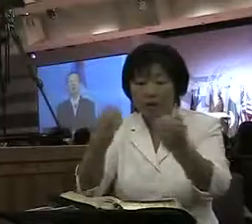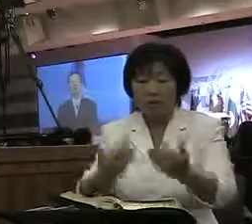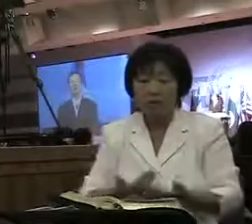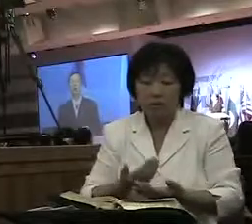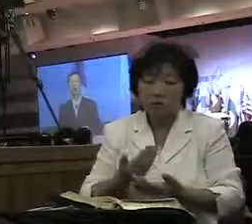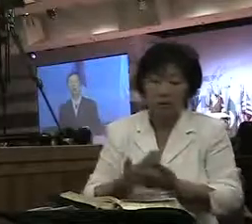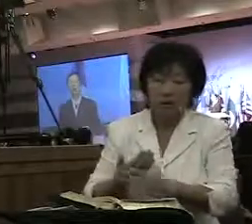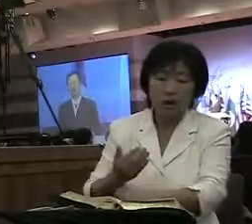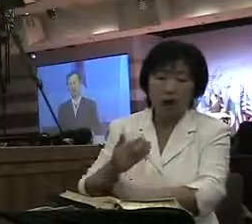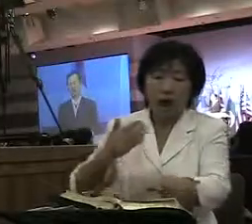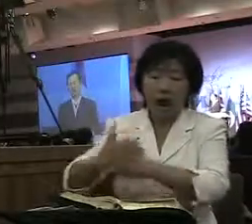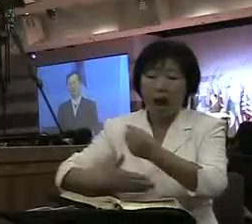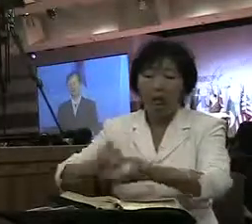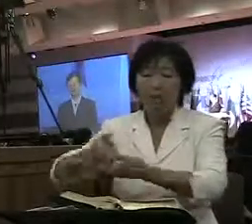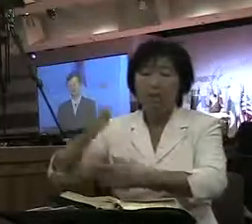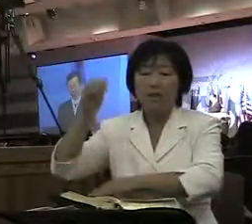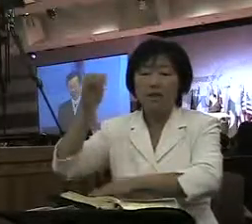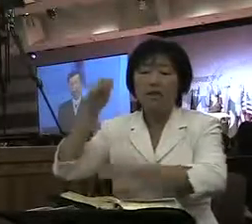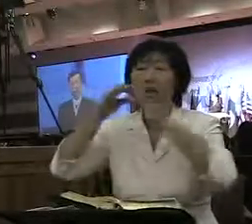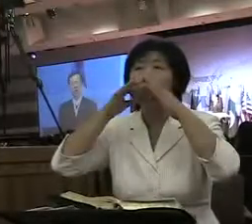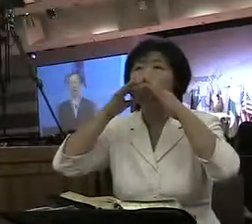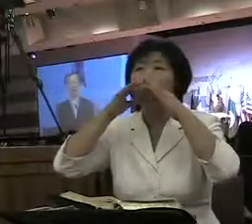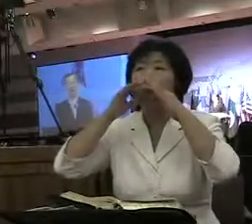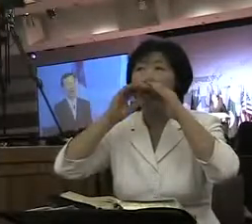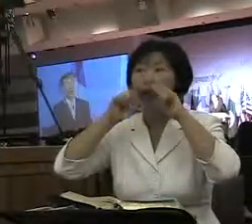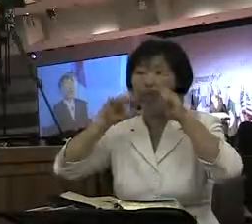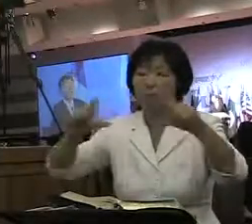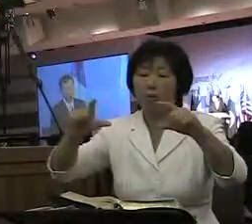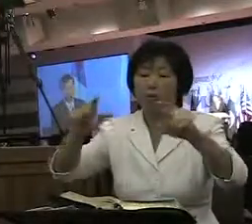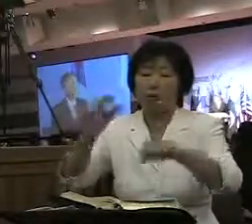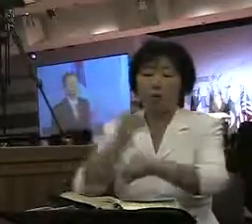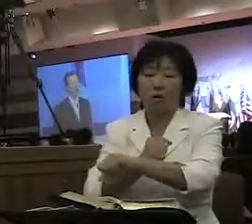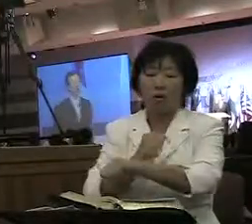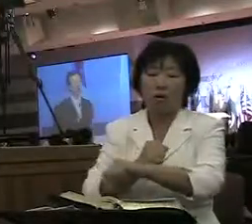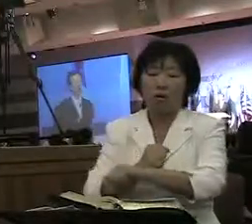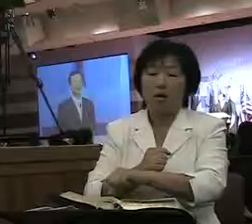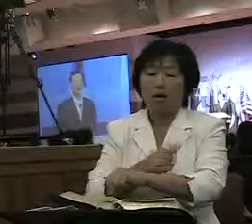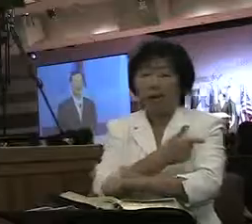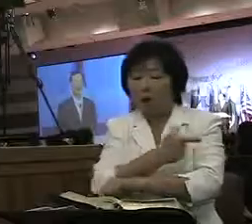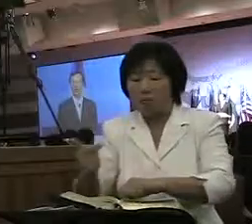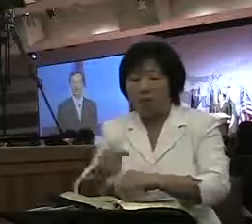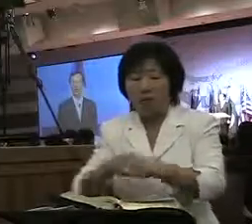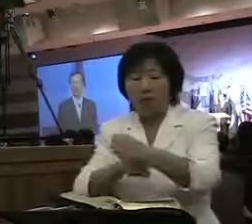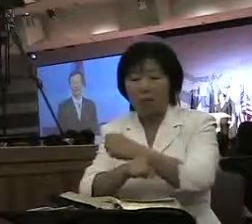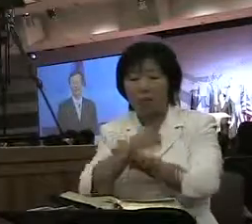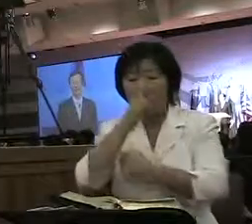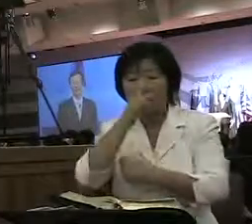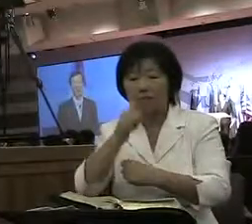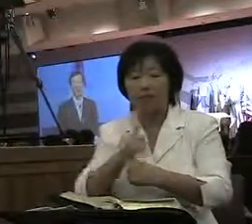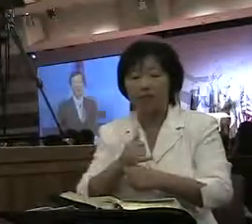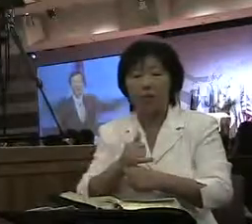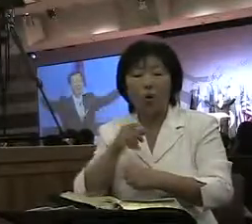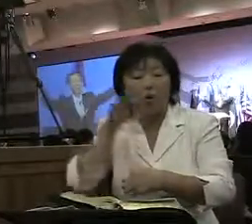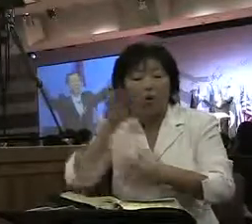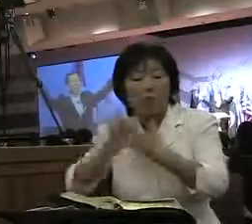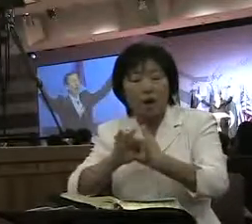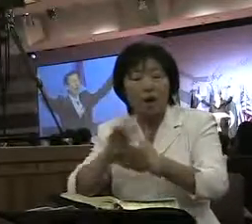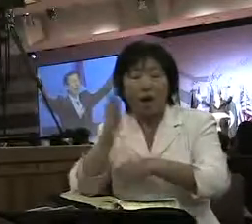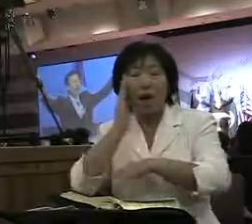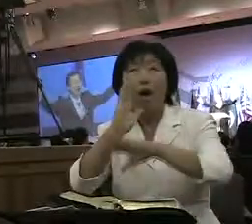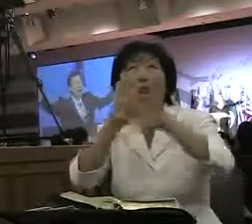하나님의 선포하십니다. 하나님이 이렇게 선포했다는 것은 엄청난 의미가 있습니다. 왜냐하면